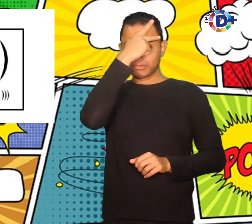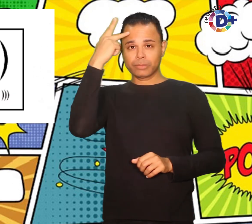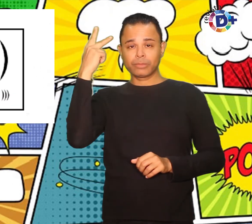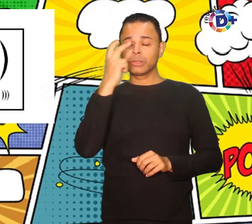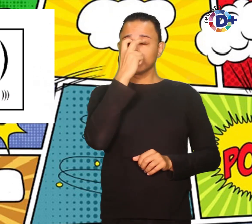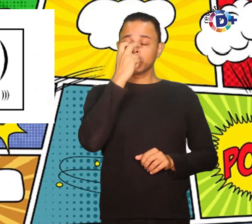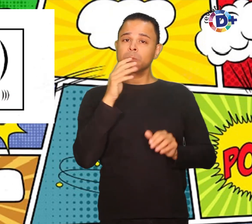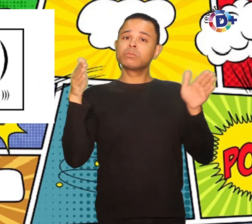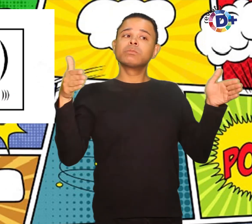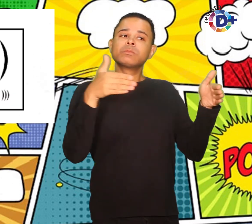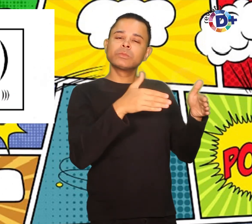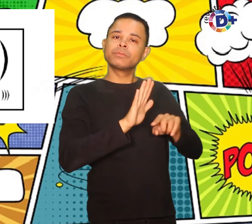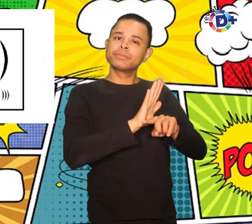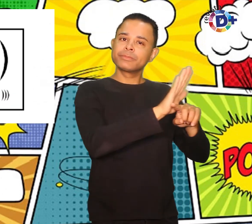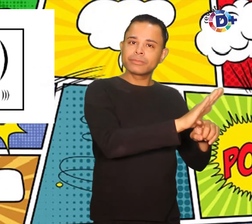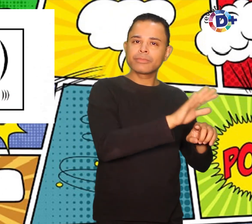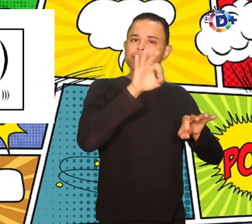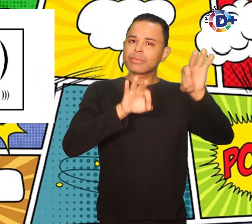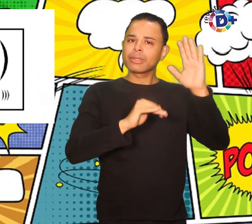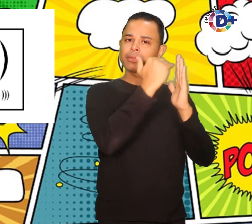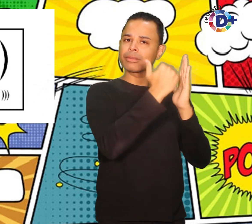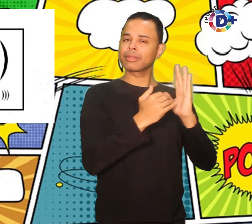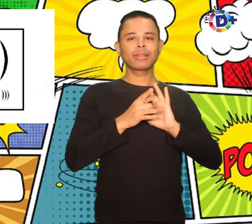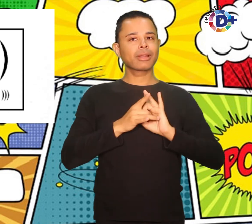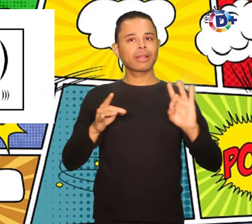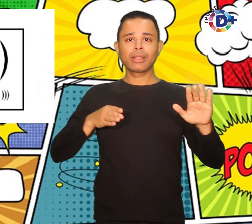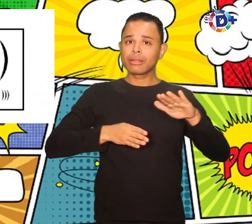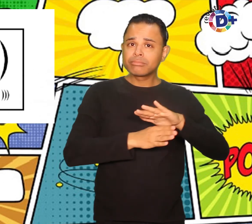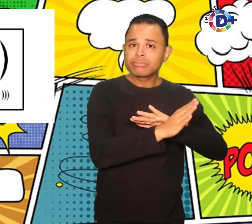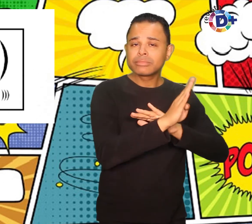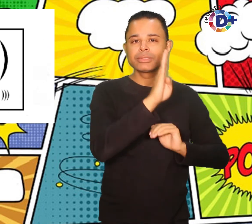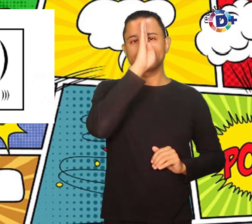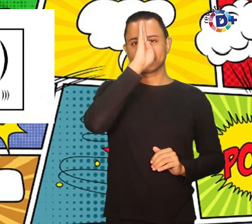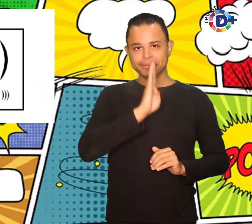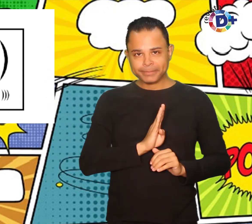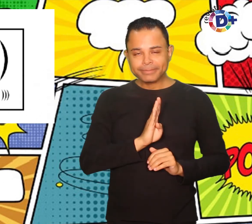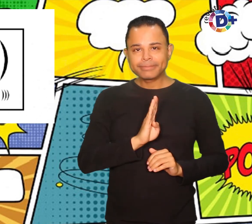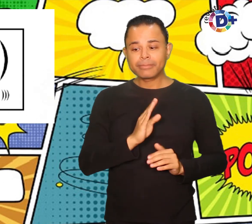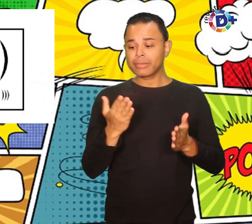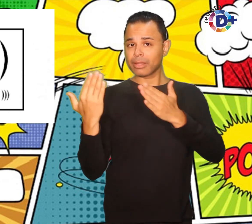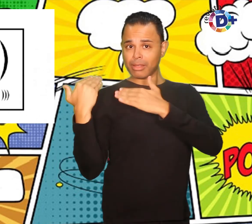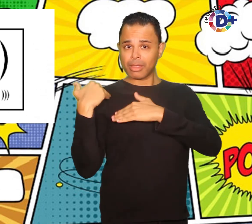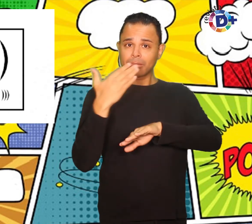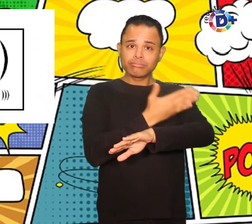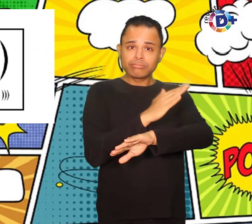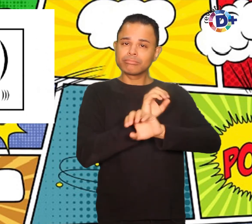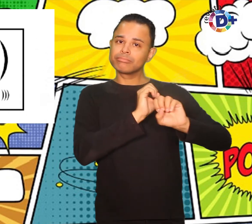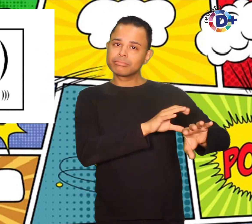visual a programação é livre ea entrada é gratuita o responsável por ministrar as oficinas